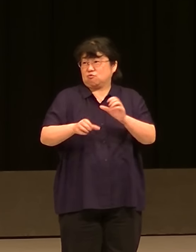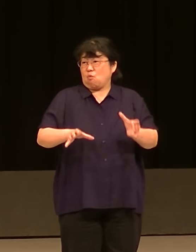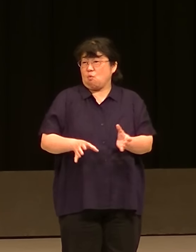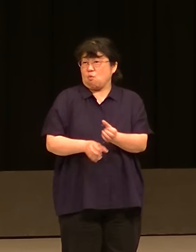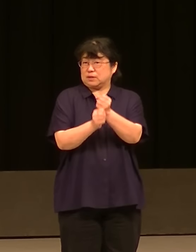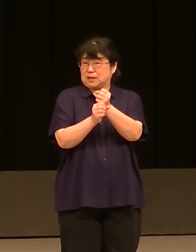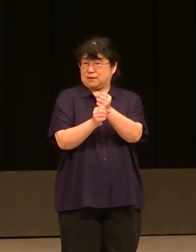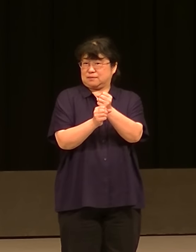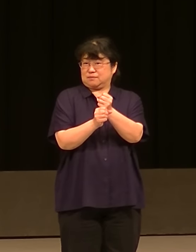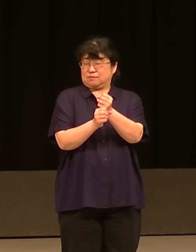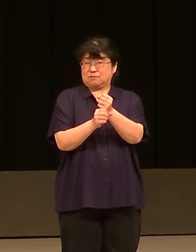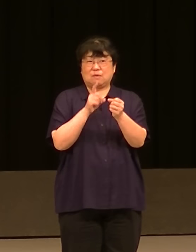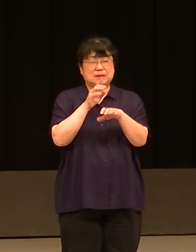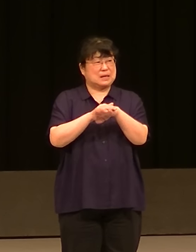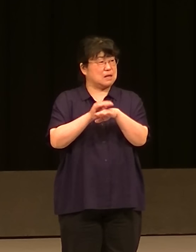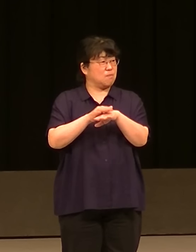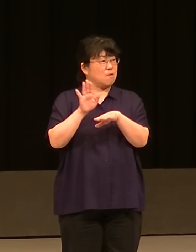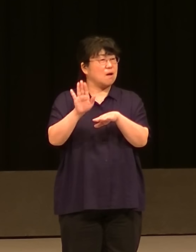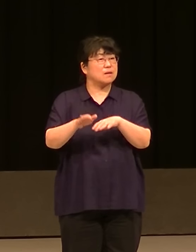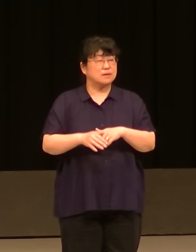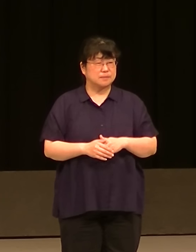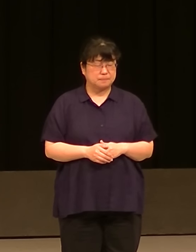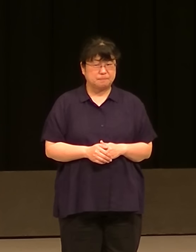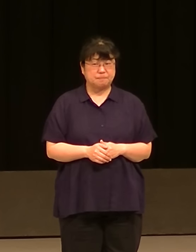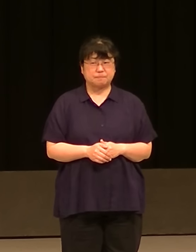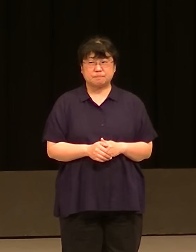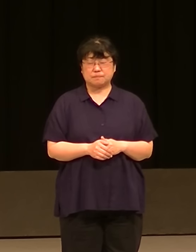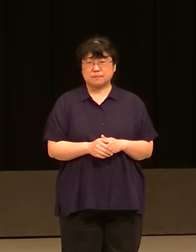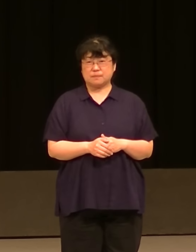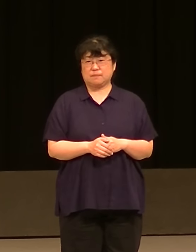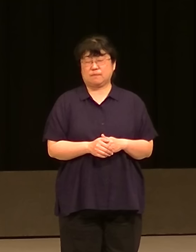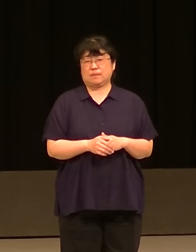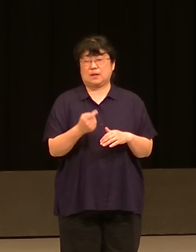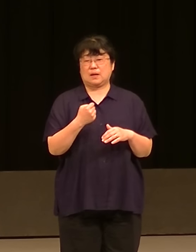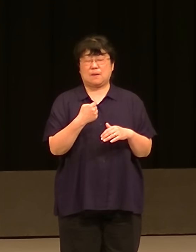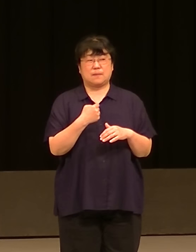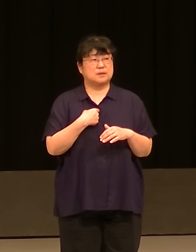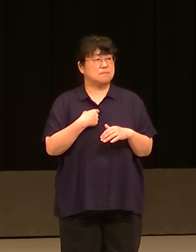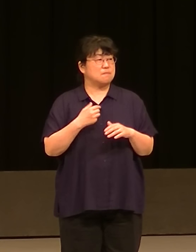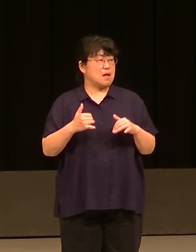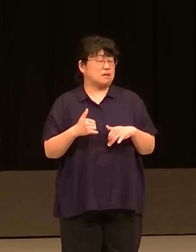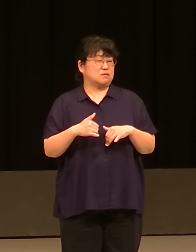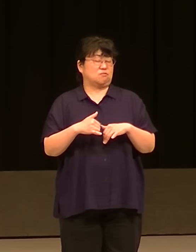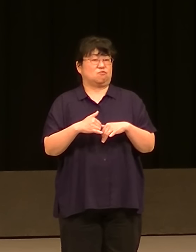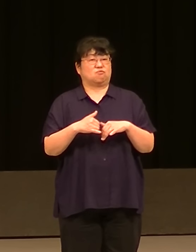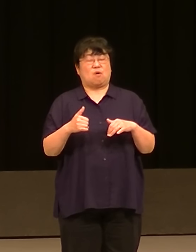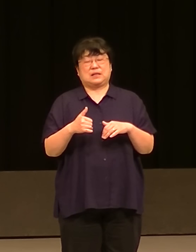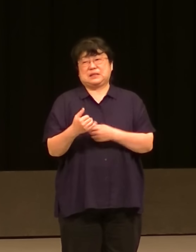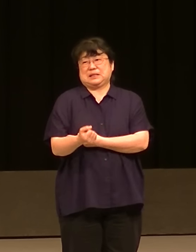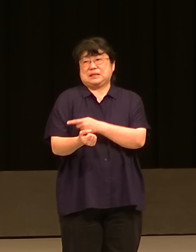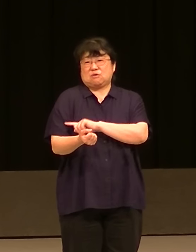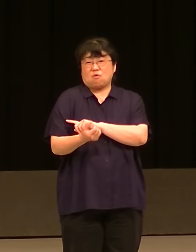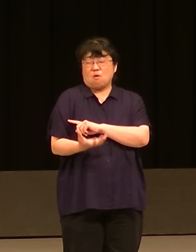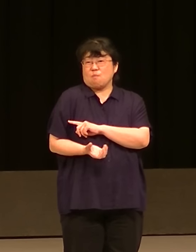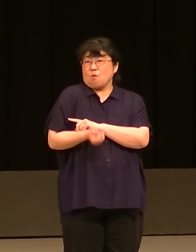方もしておりました、そして敵地攻撃能力を、まあ、持